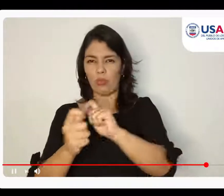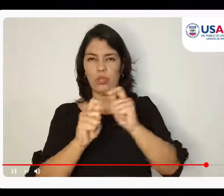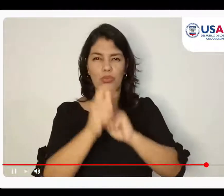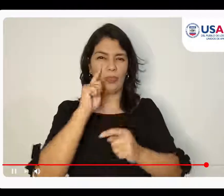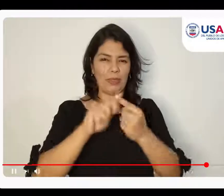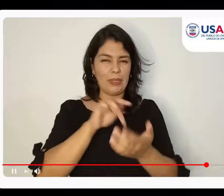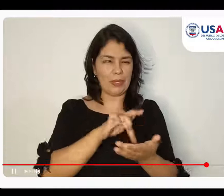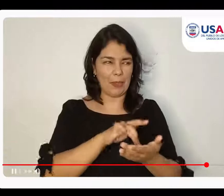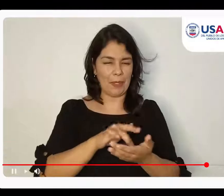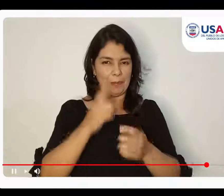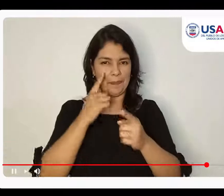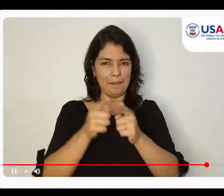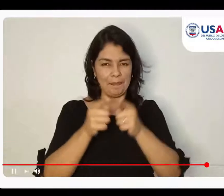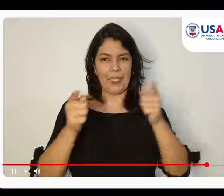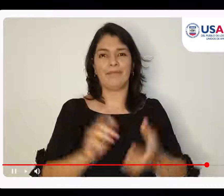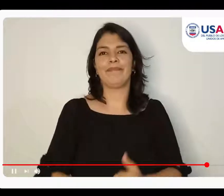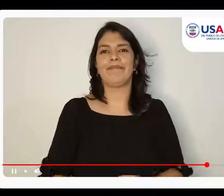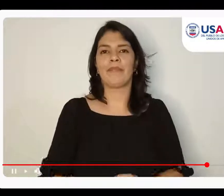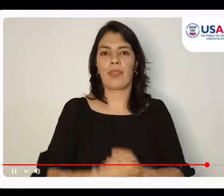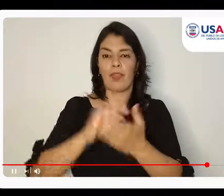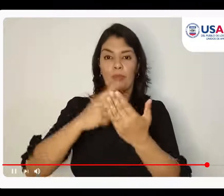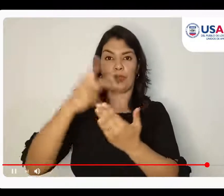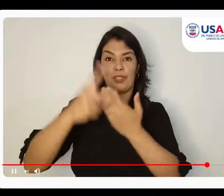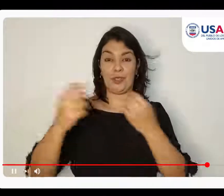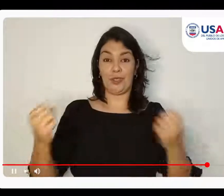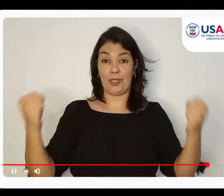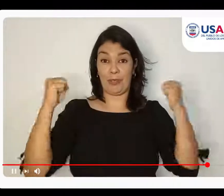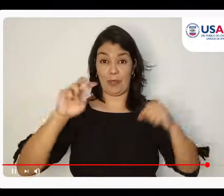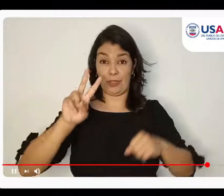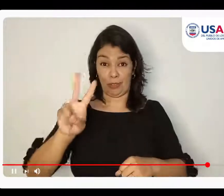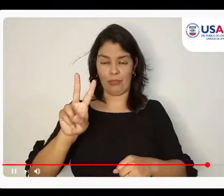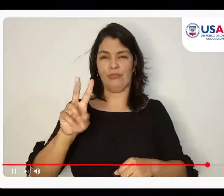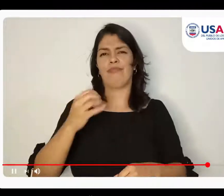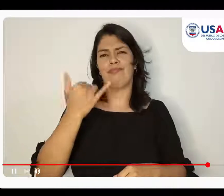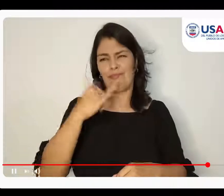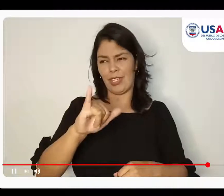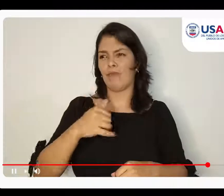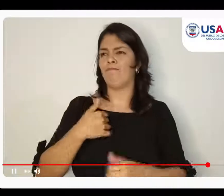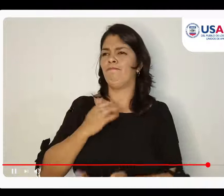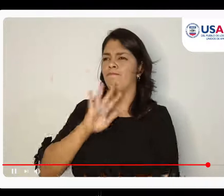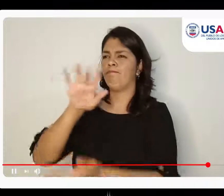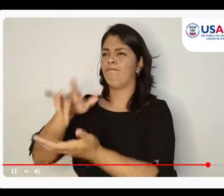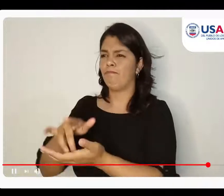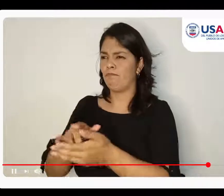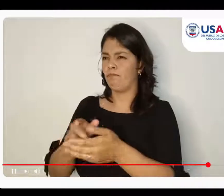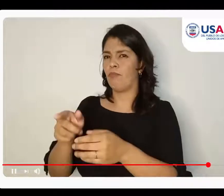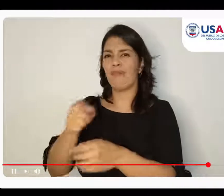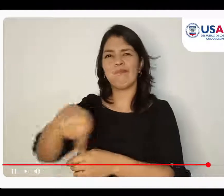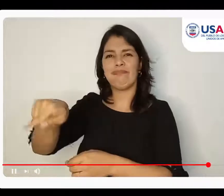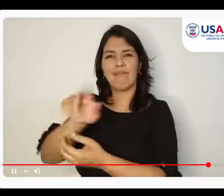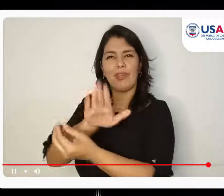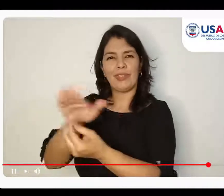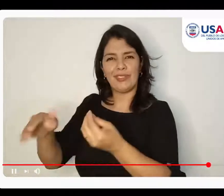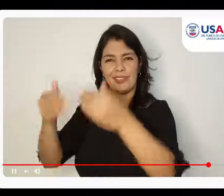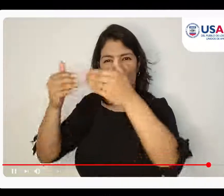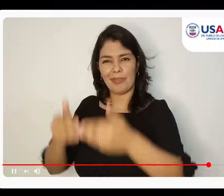razonables para la participación. En el desarrollo del proyecto Sport Power 2 se han realizado procesos de transferencia de conocimientos para la